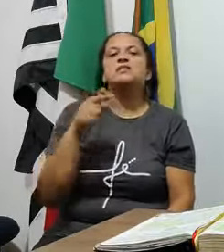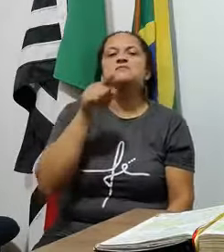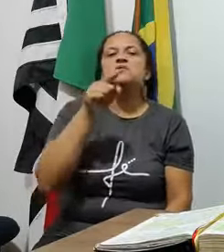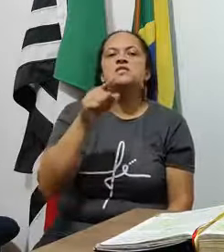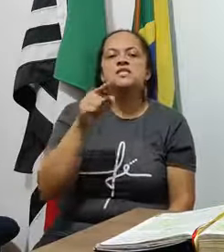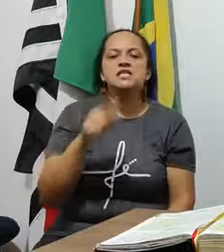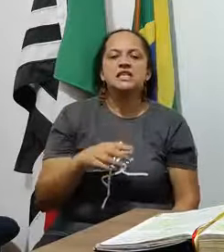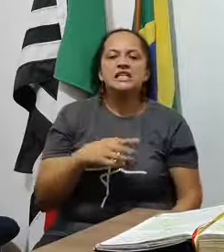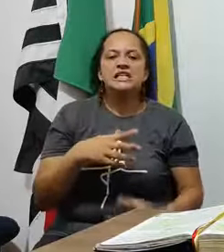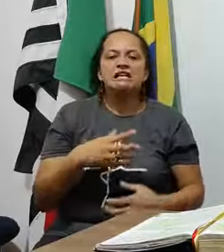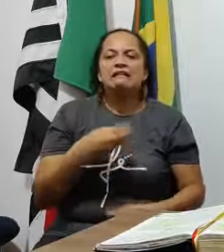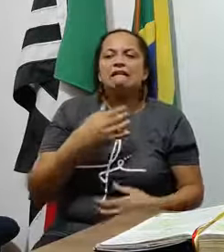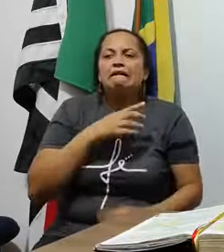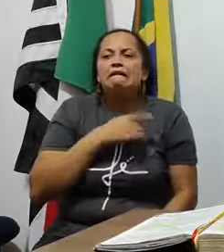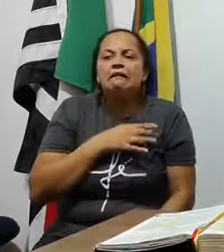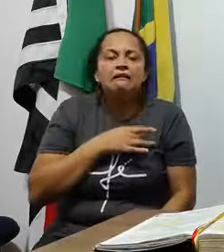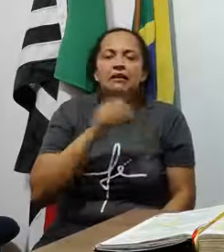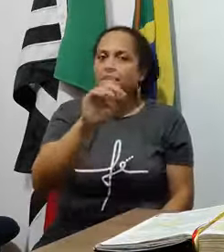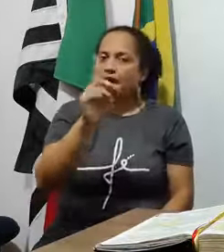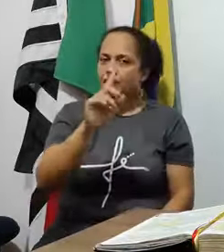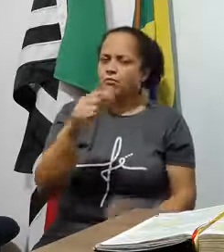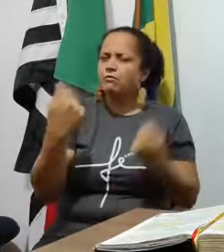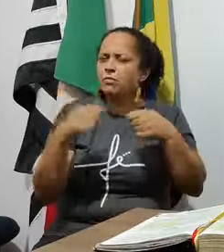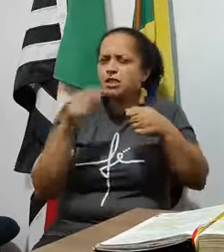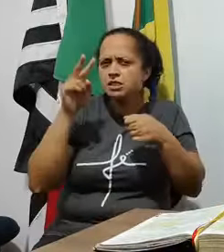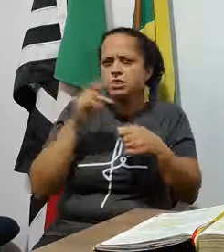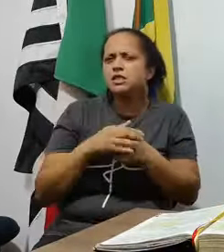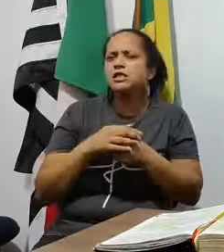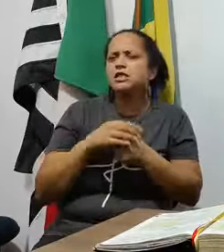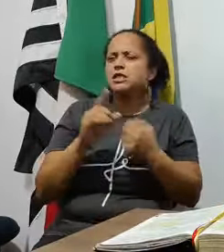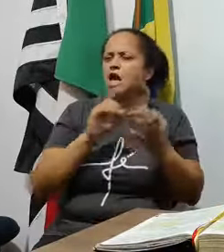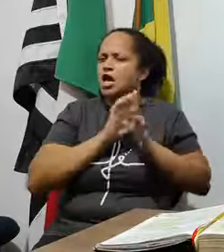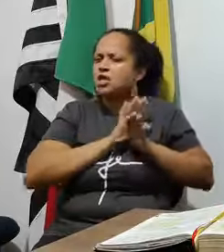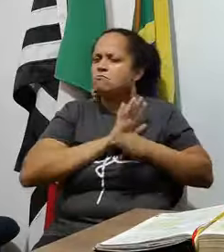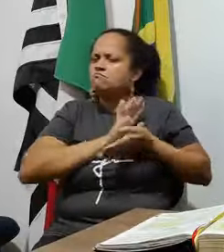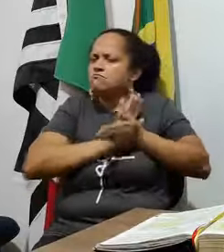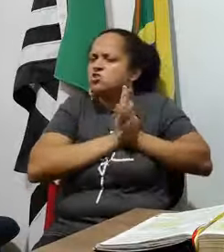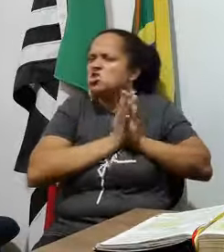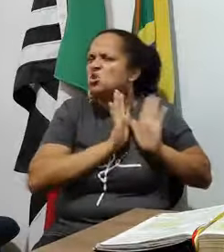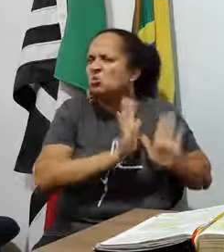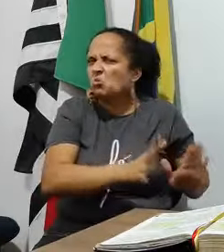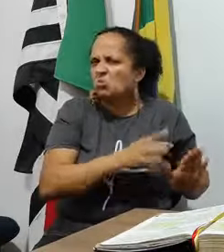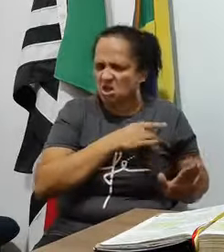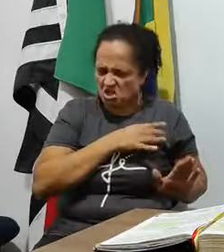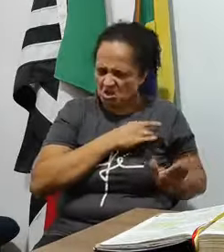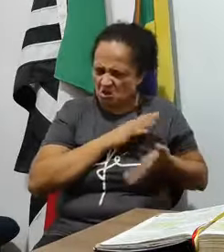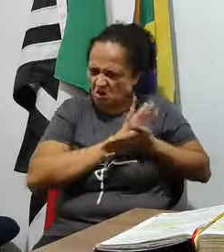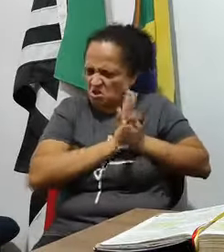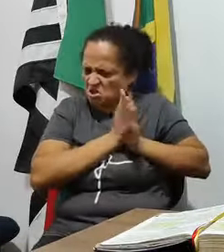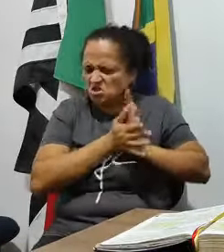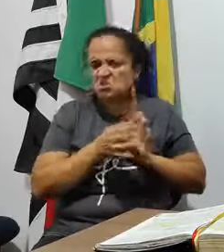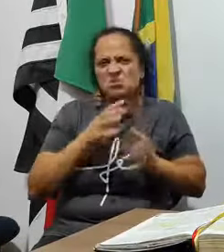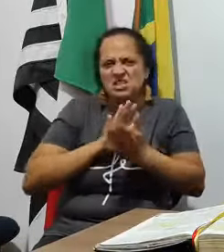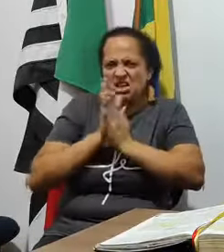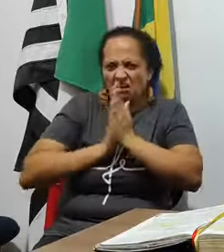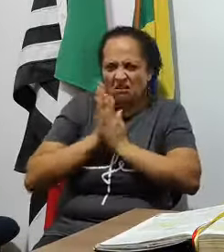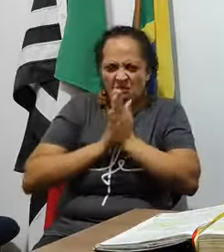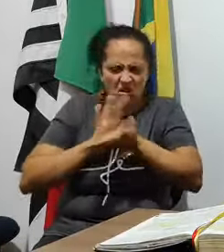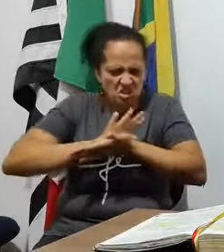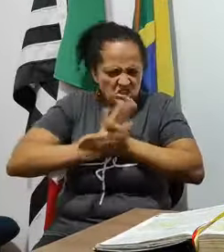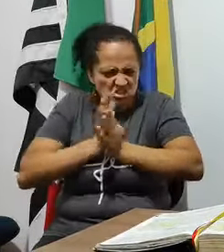te controlar. Você tem que resistir a esses sentimentos. Você tem que expulsar esses sentimentos, né? E nós